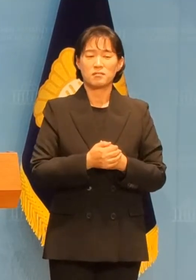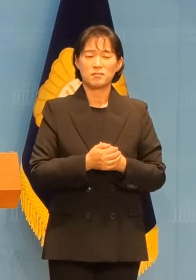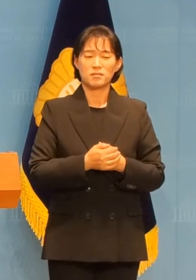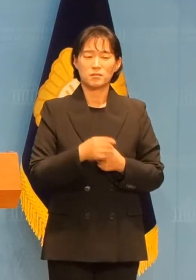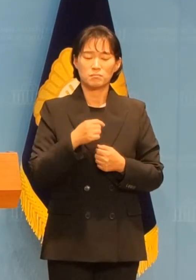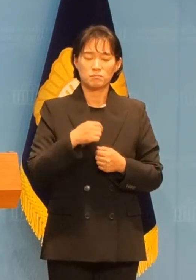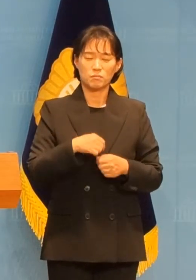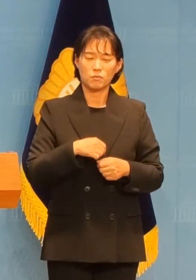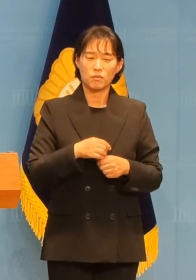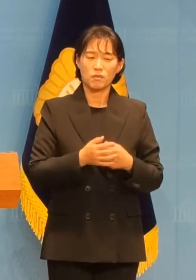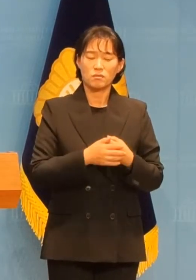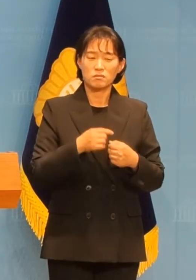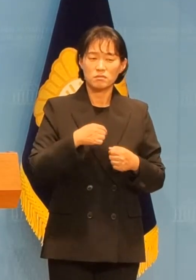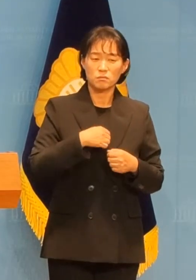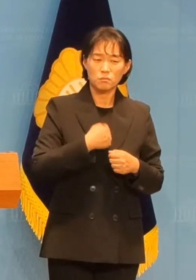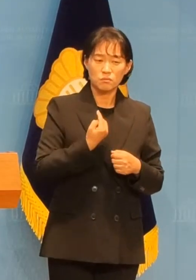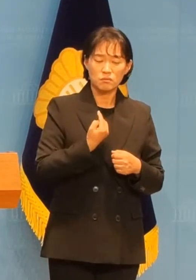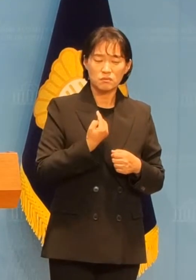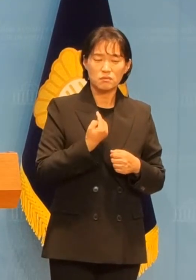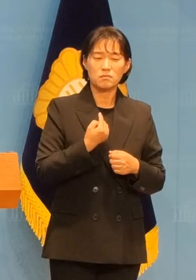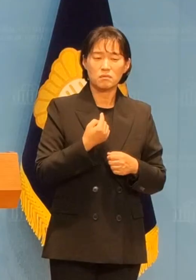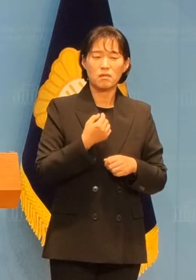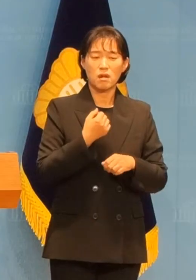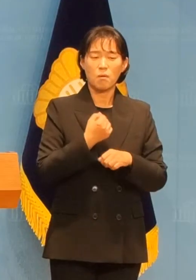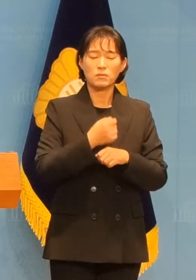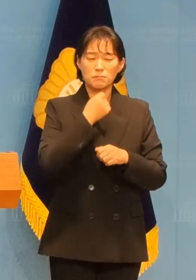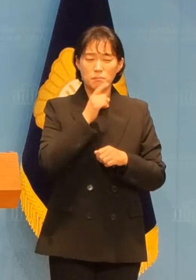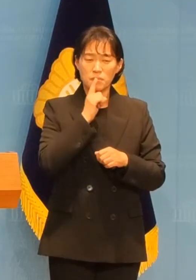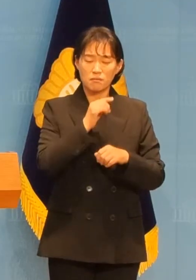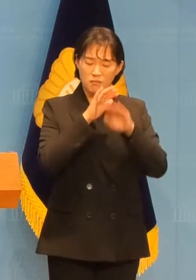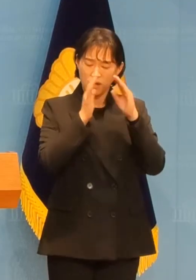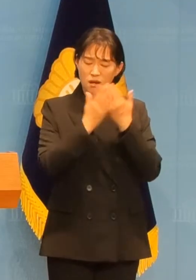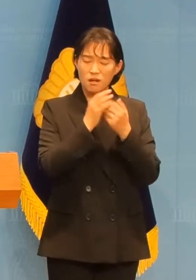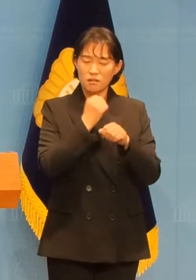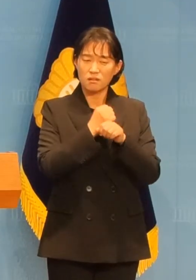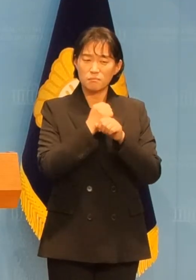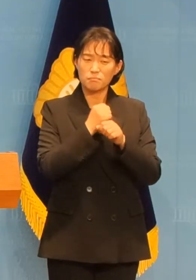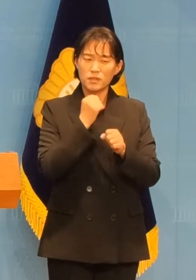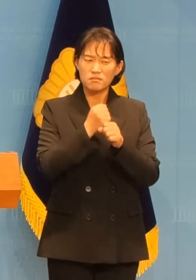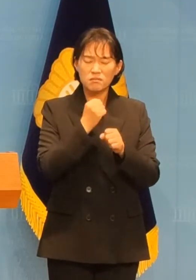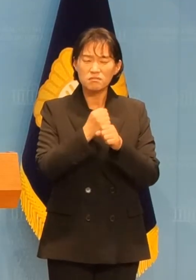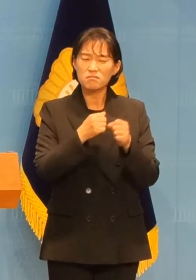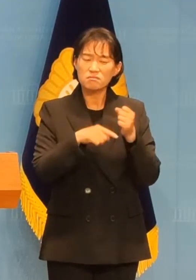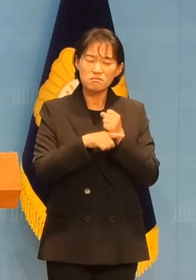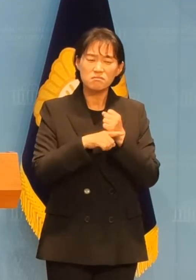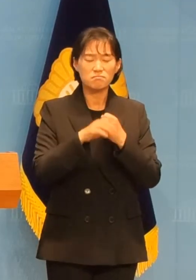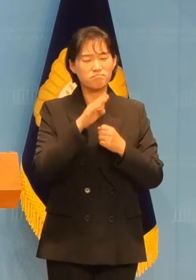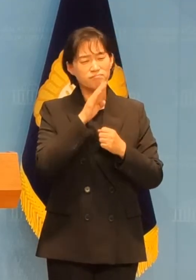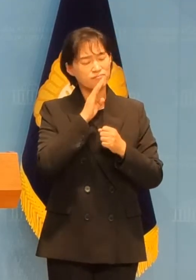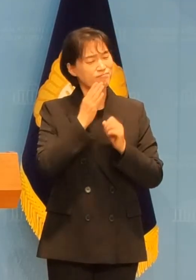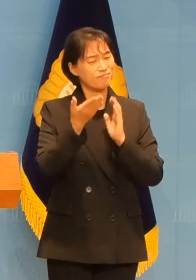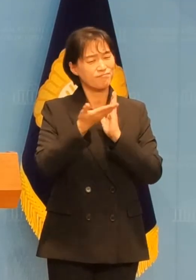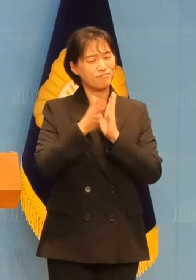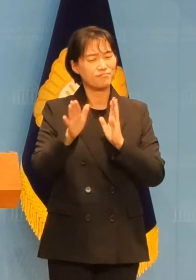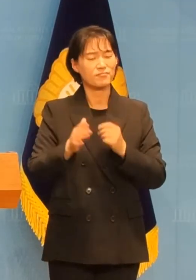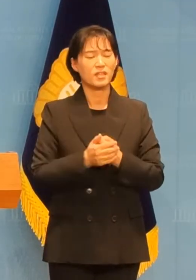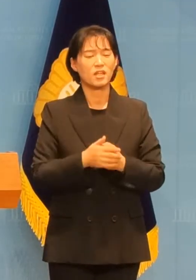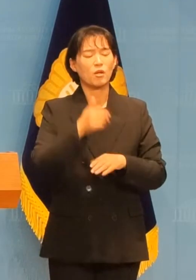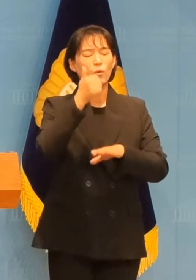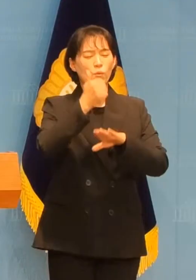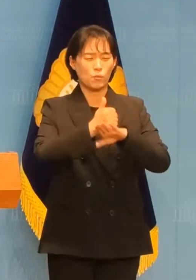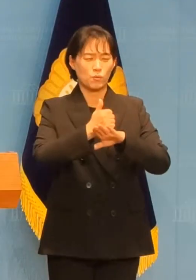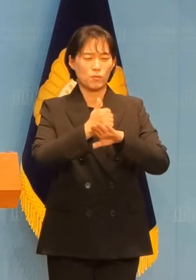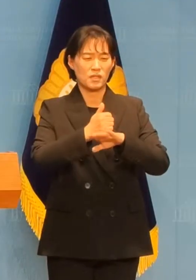지시 거부권을 외치는 것은 이율 배반적 행태입니다. 이는 결국 이재명 정권이